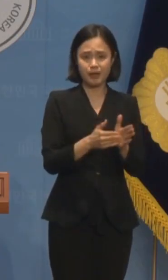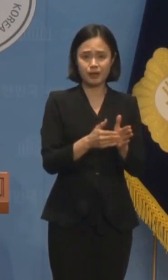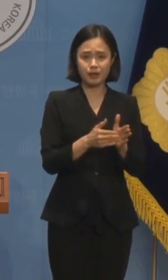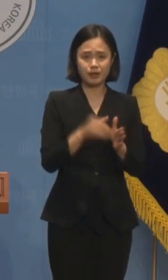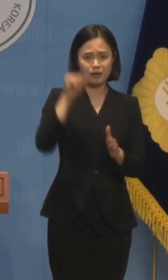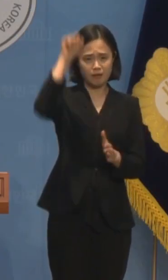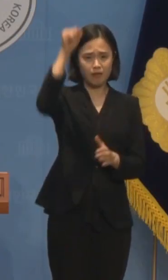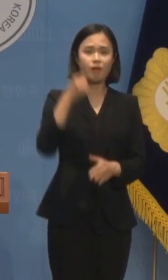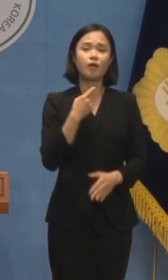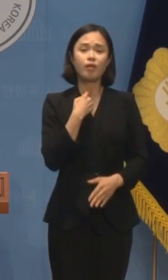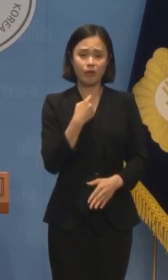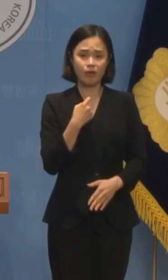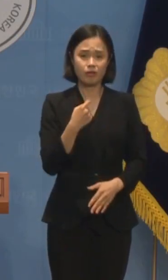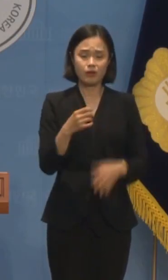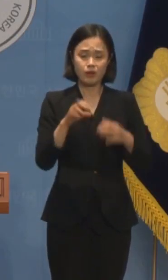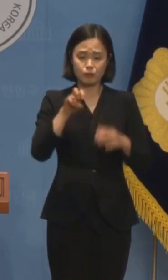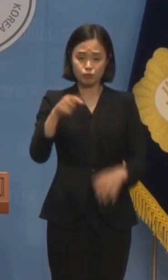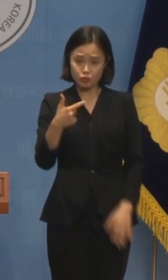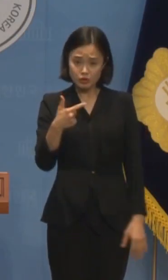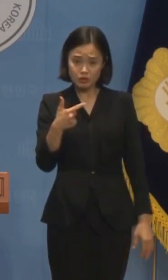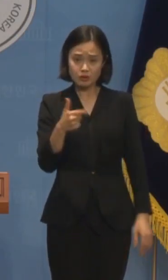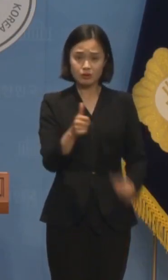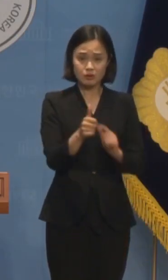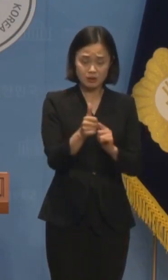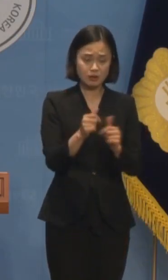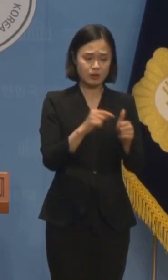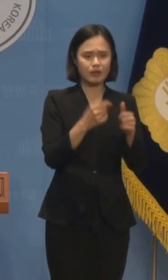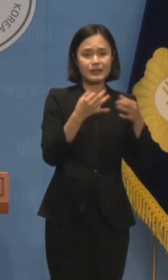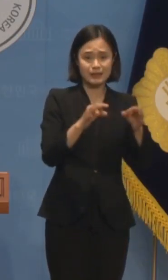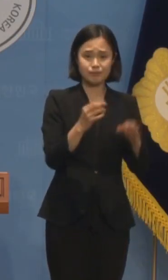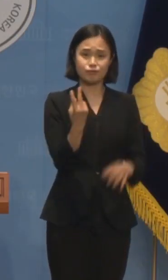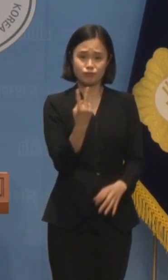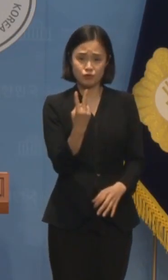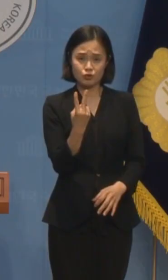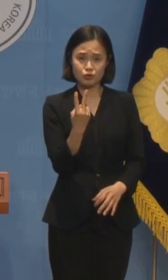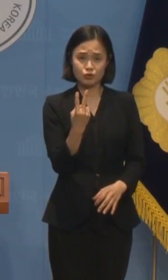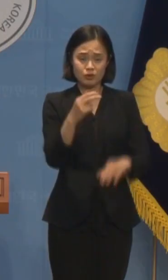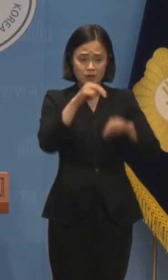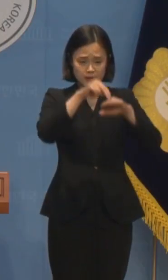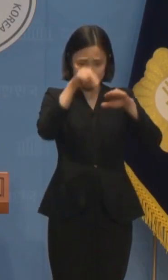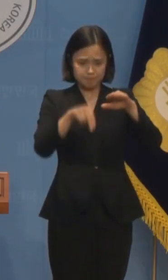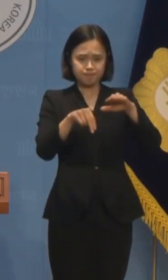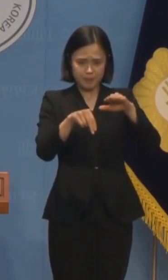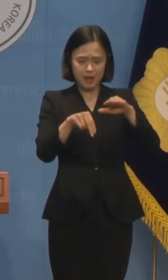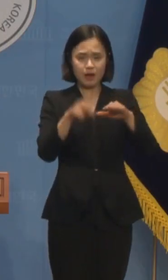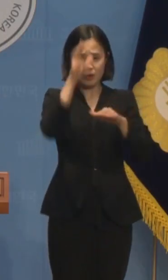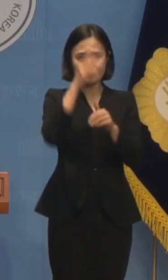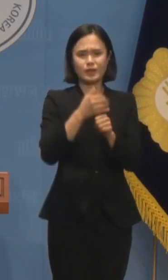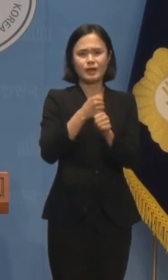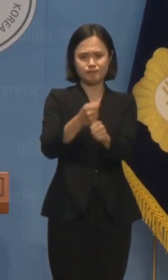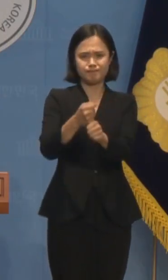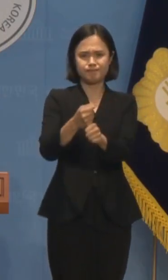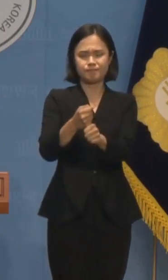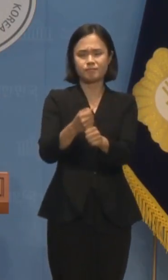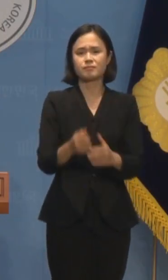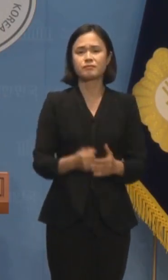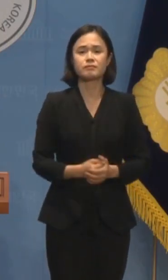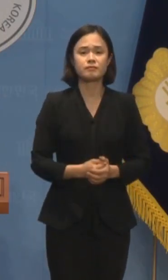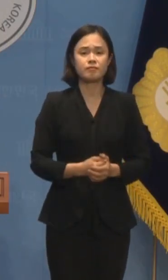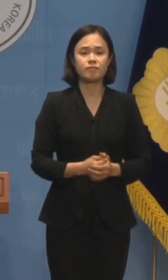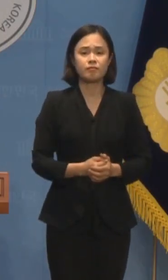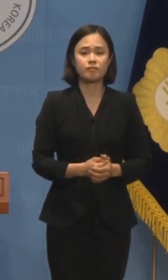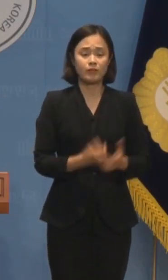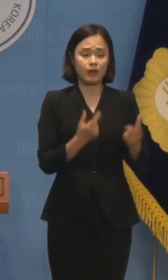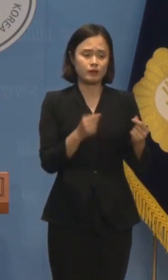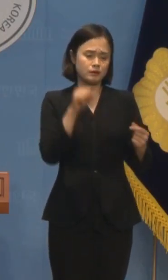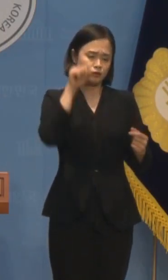문승진, 김선정 두 노동자들은 내려오자마자 경찰에 연행되었습니다. 함께